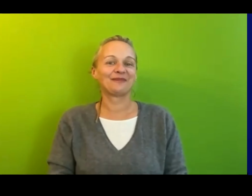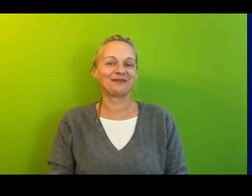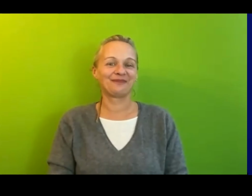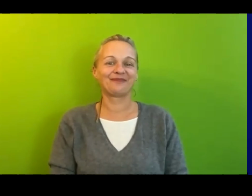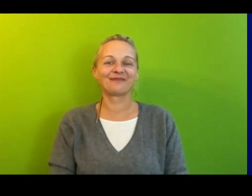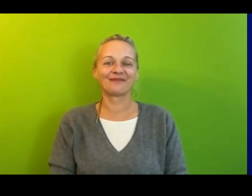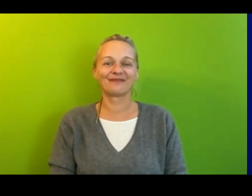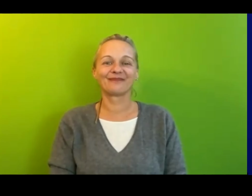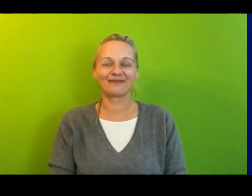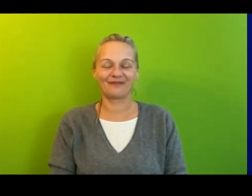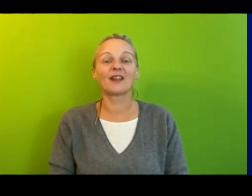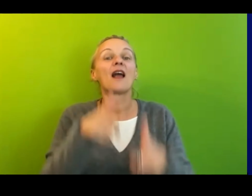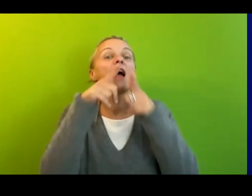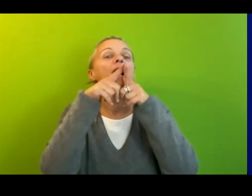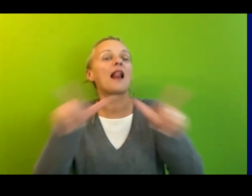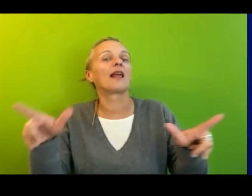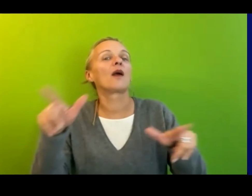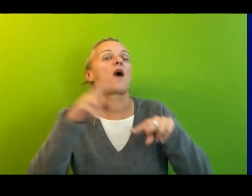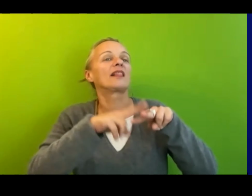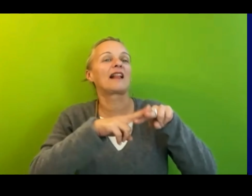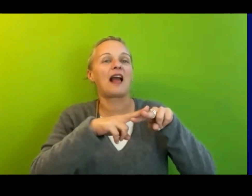grammaticale della LIS.